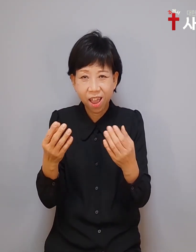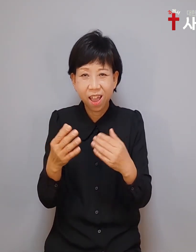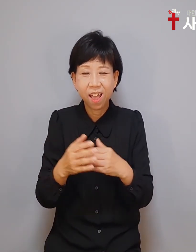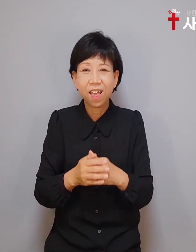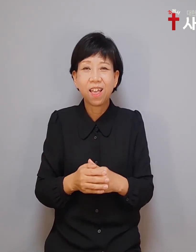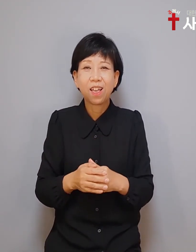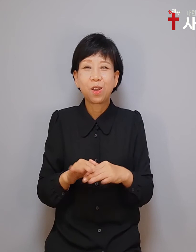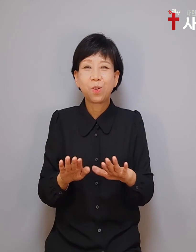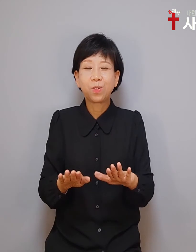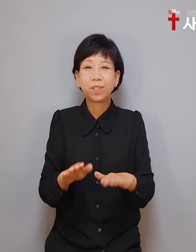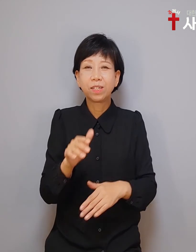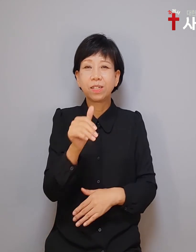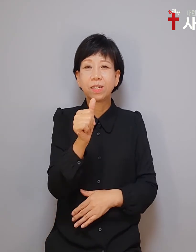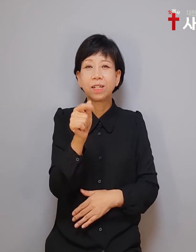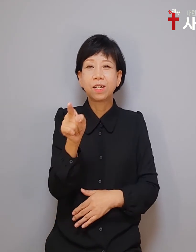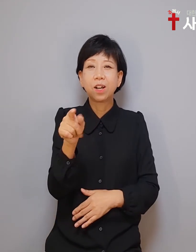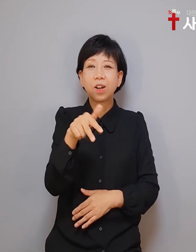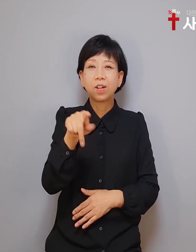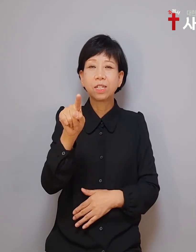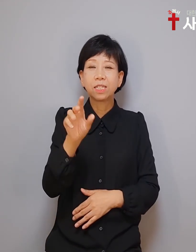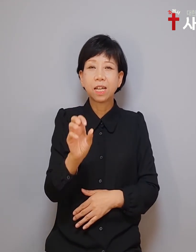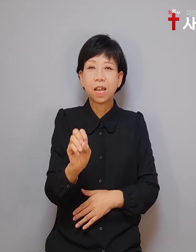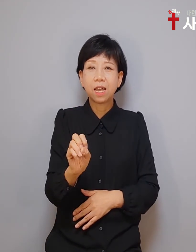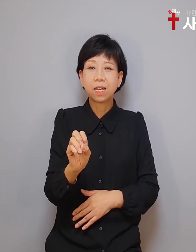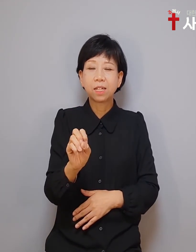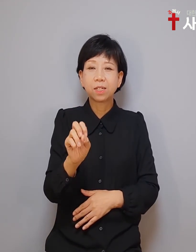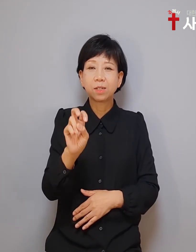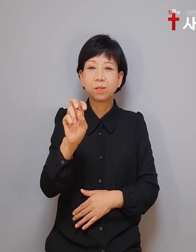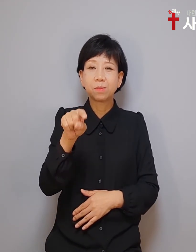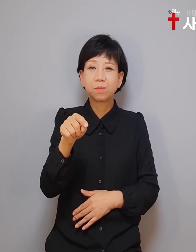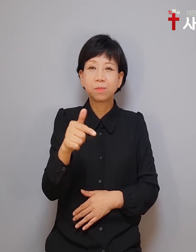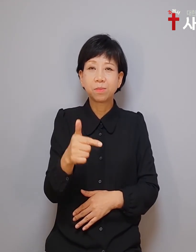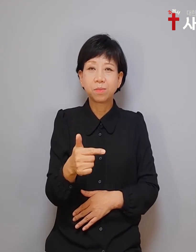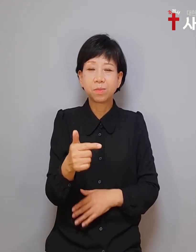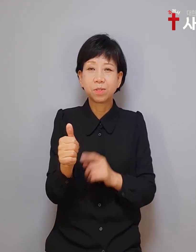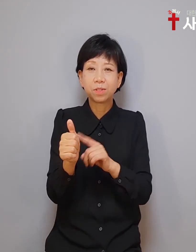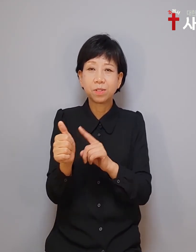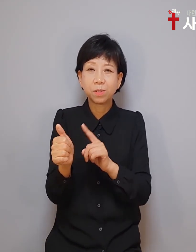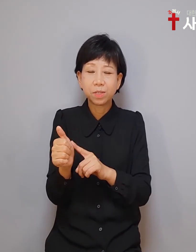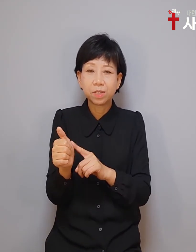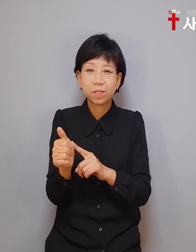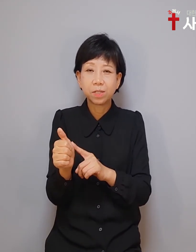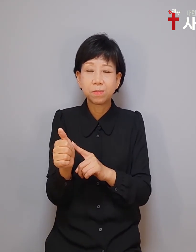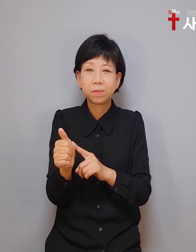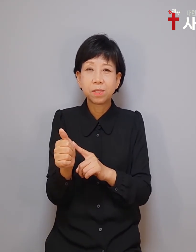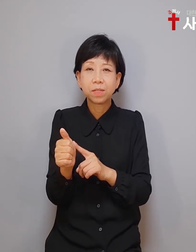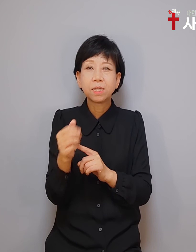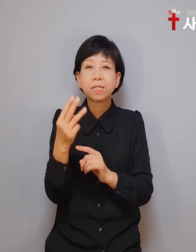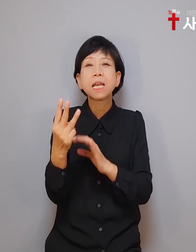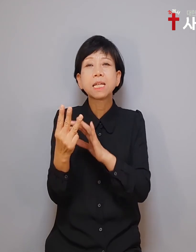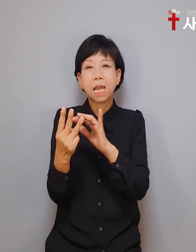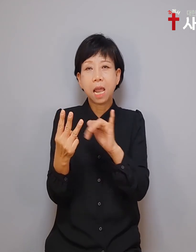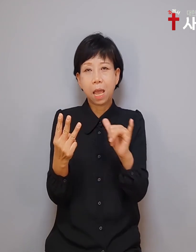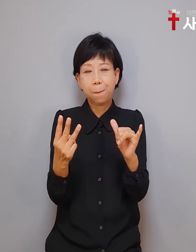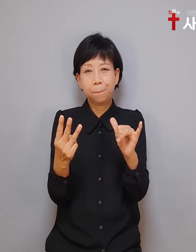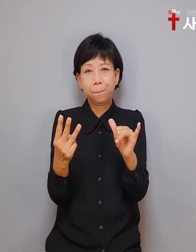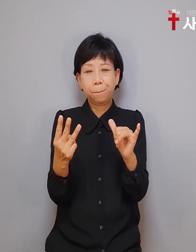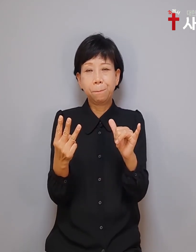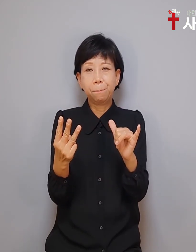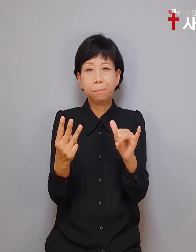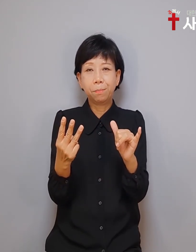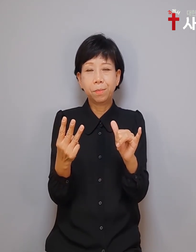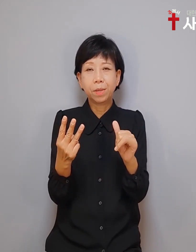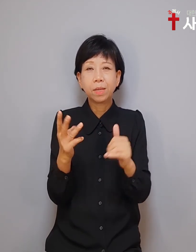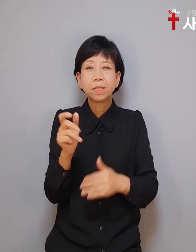허장묵 성도님 그리고 송정민, 김지수 이렇게 세 분이 성령 세례 받도록 여러분들이 같이